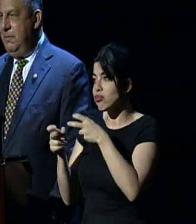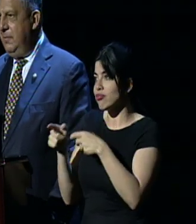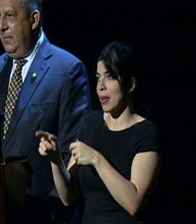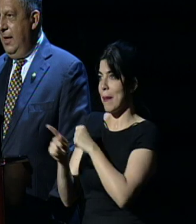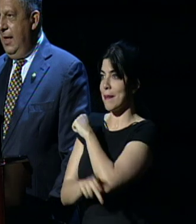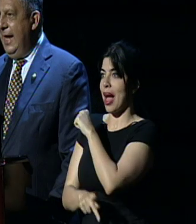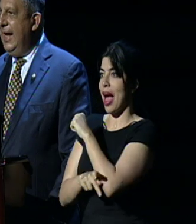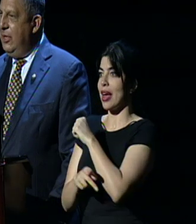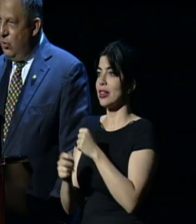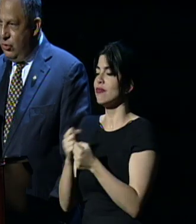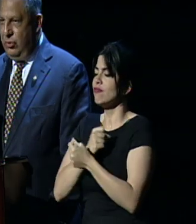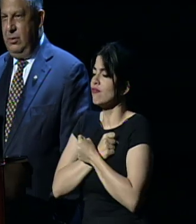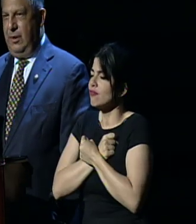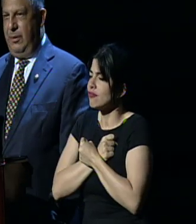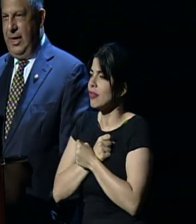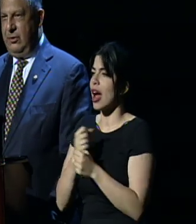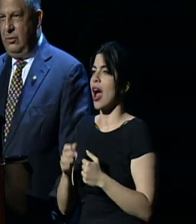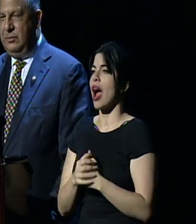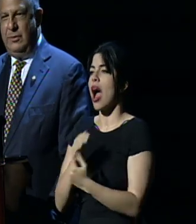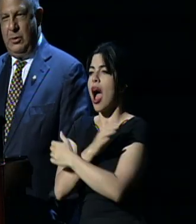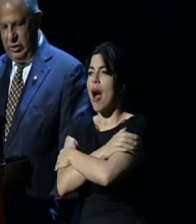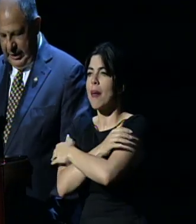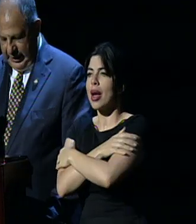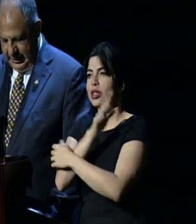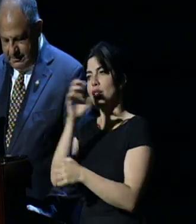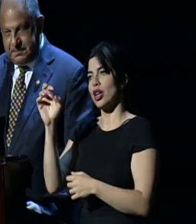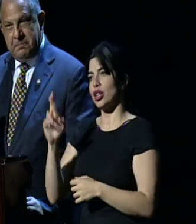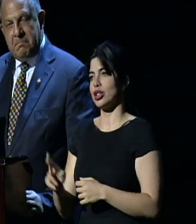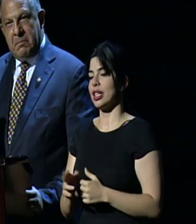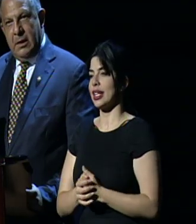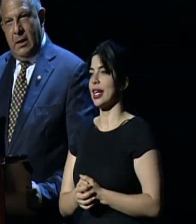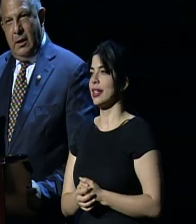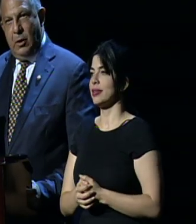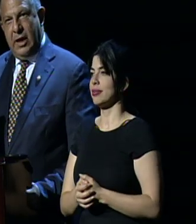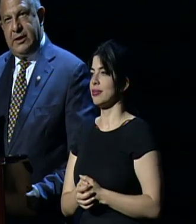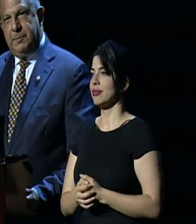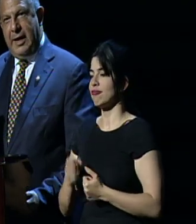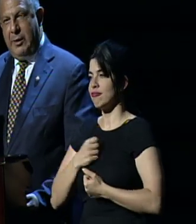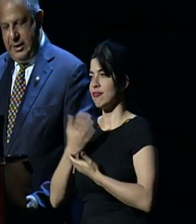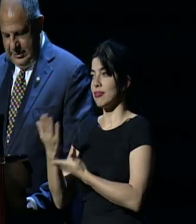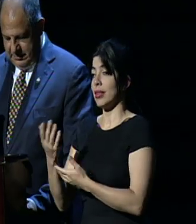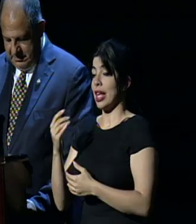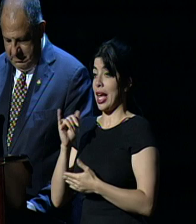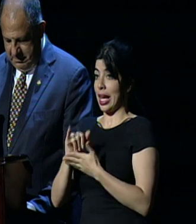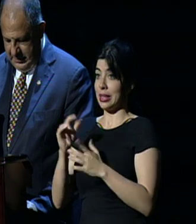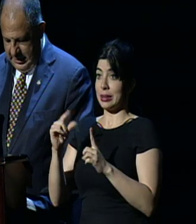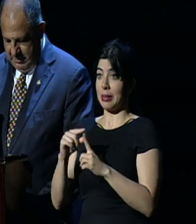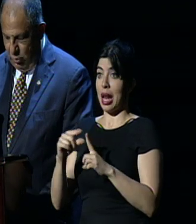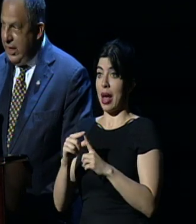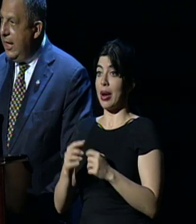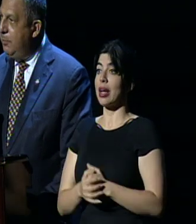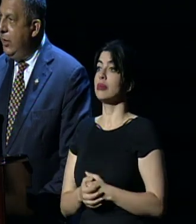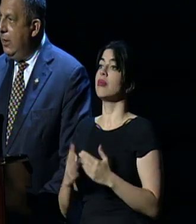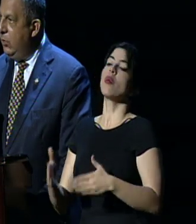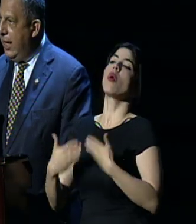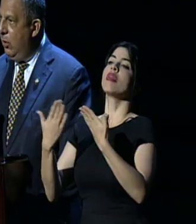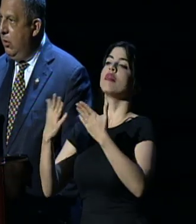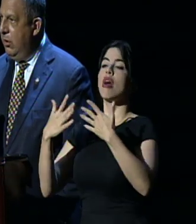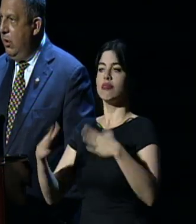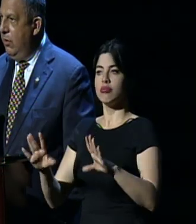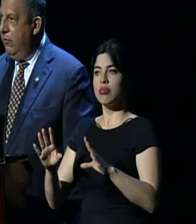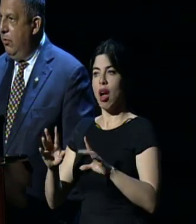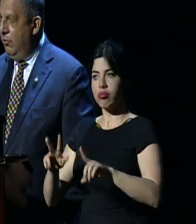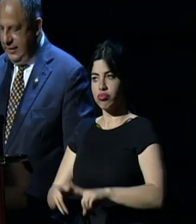fraterno y cariñoso abrazo de Costa Rica. Y con estas palabras voy a dar por